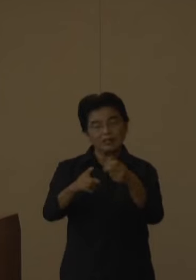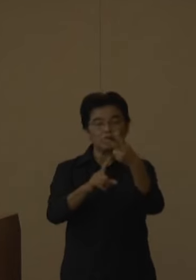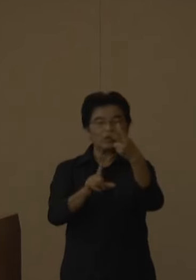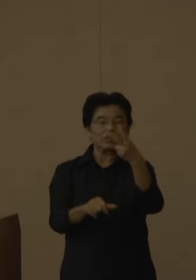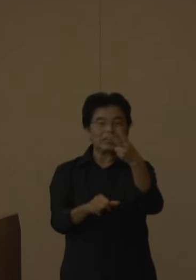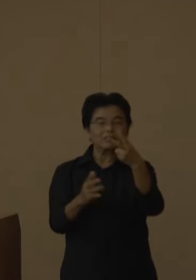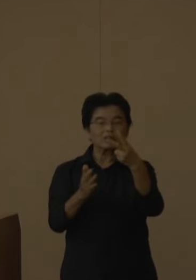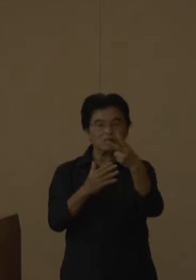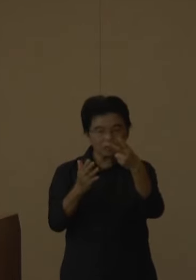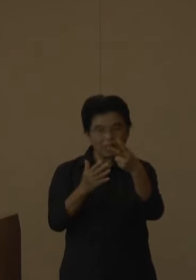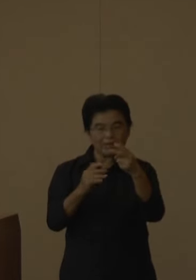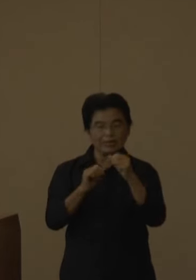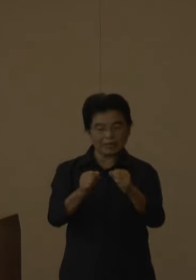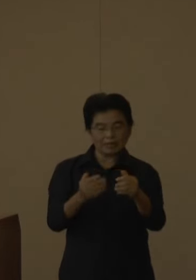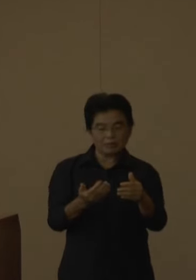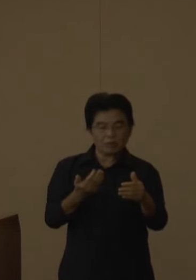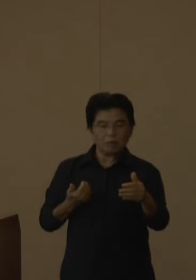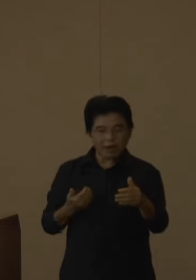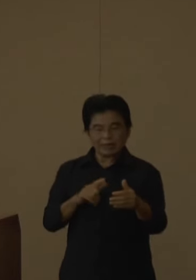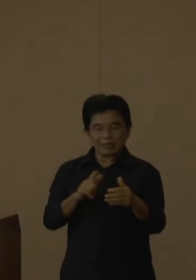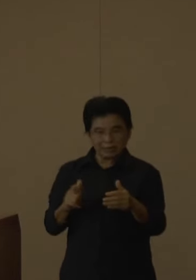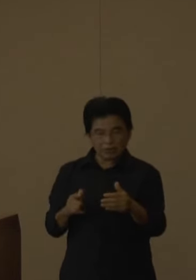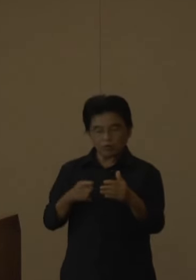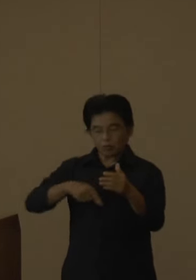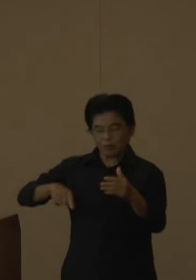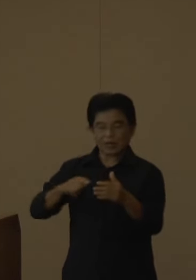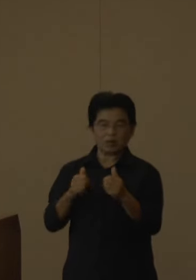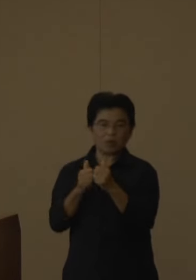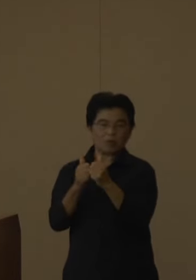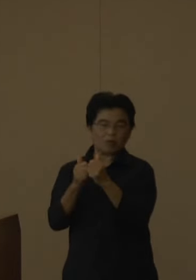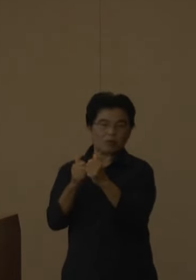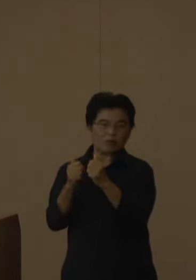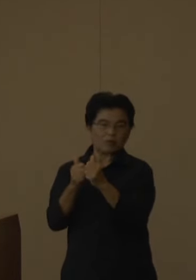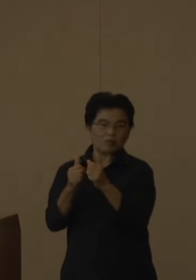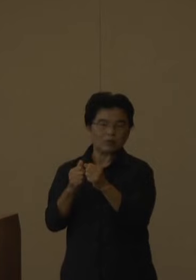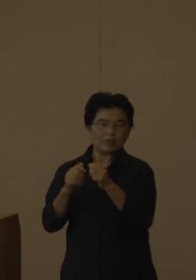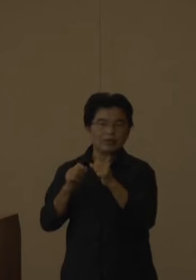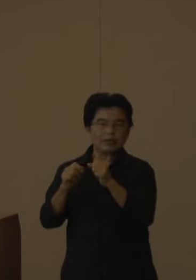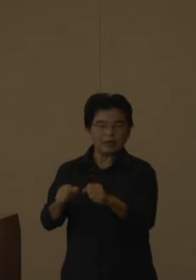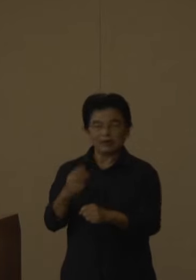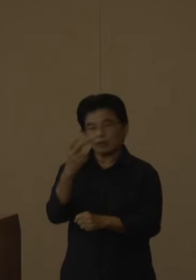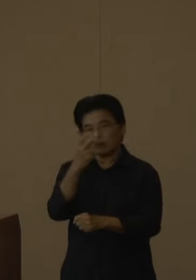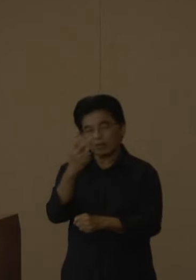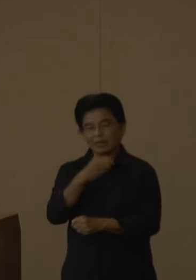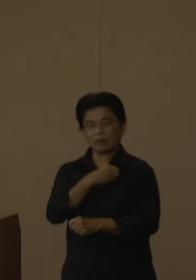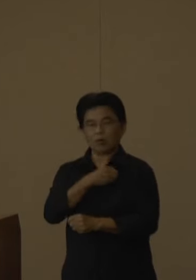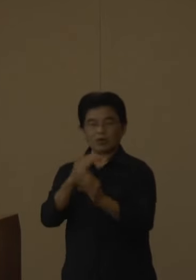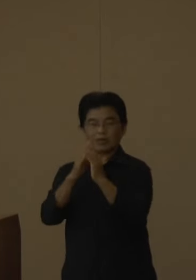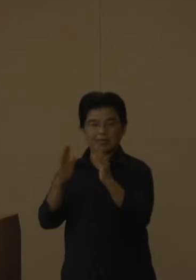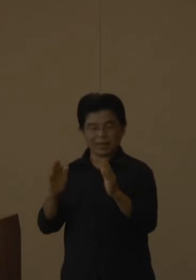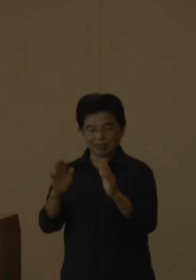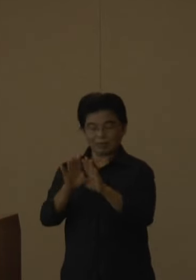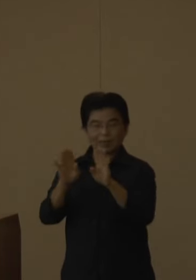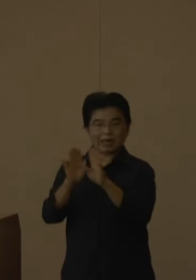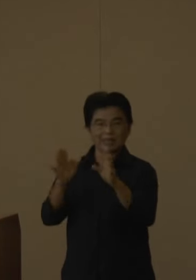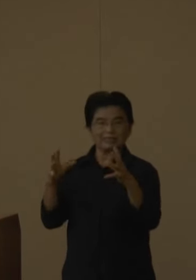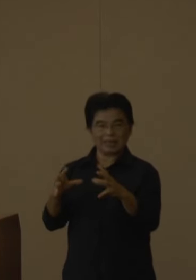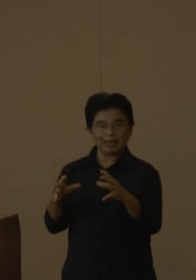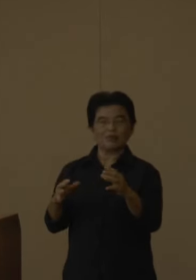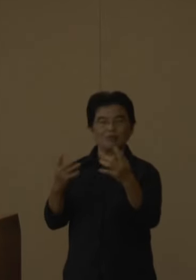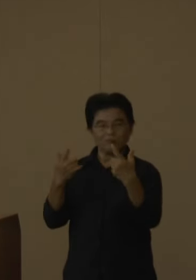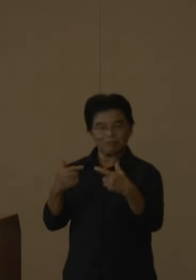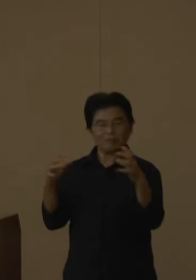て、その前でできるだけ論点を整理していきたいということで、検討委員会の開催を重ねて